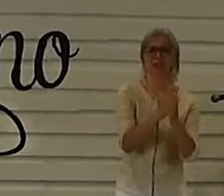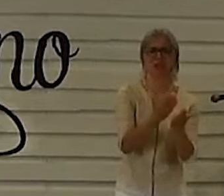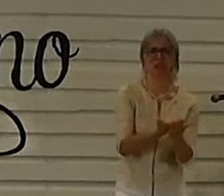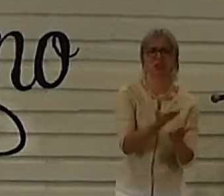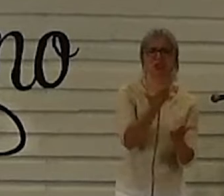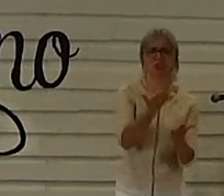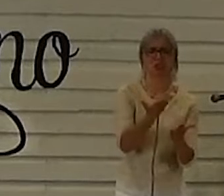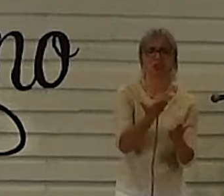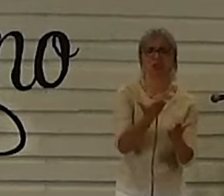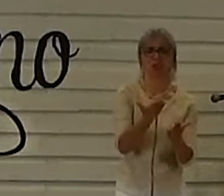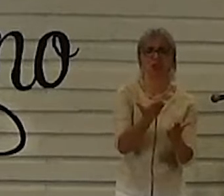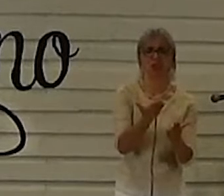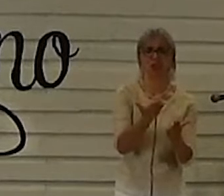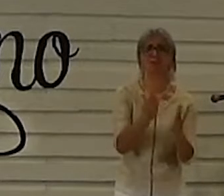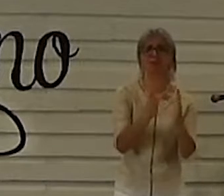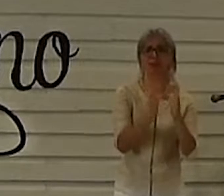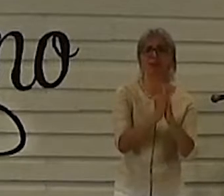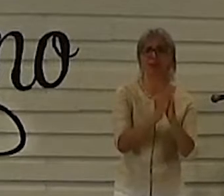problemi?